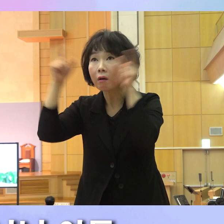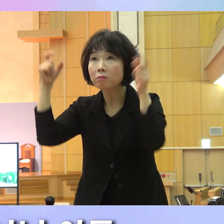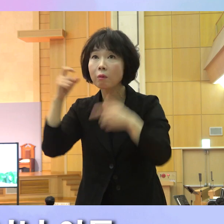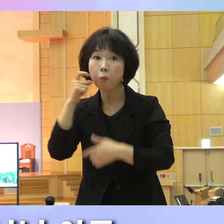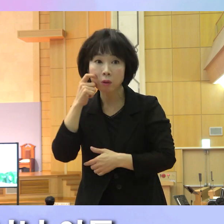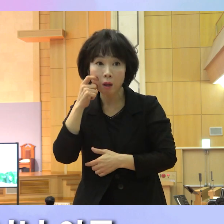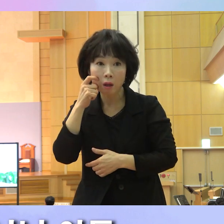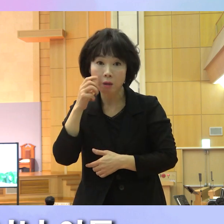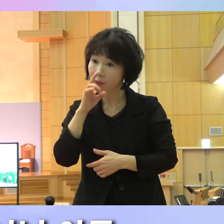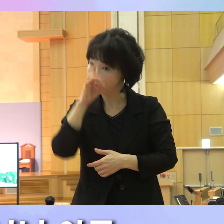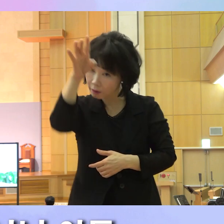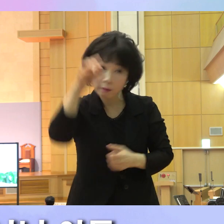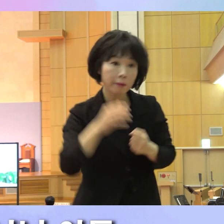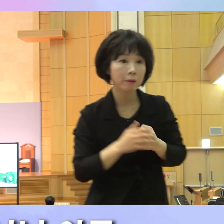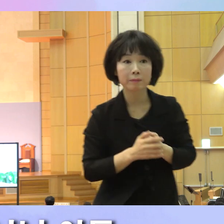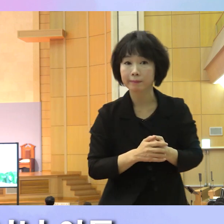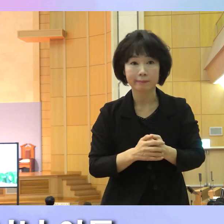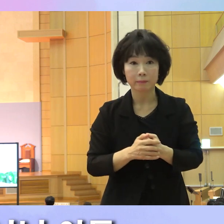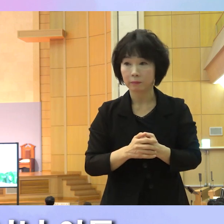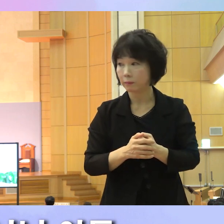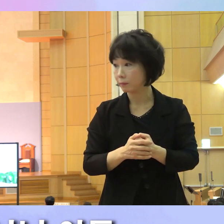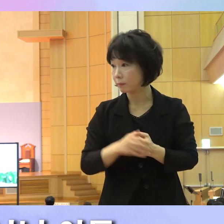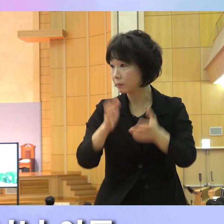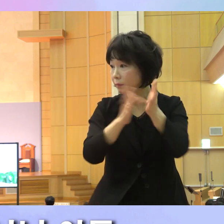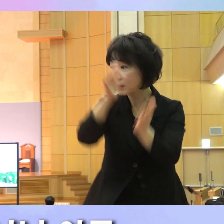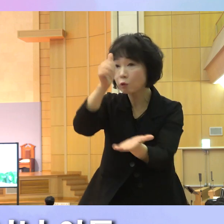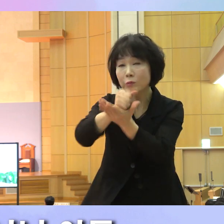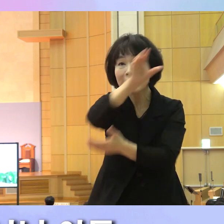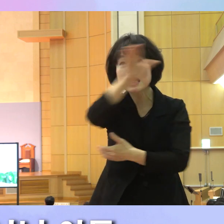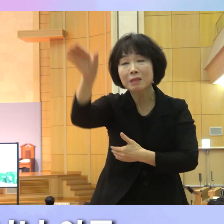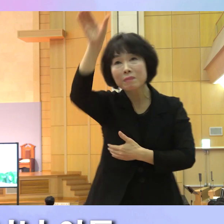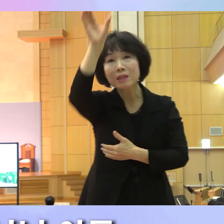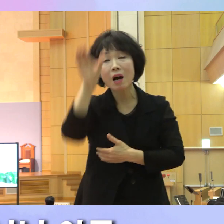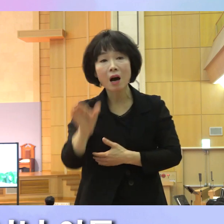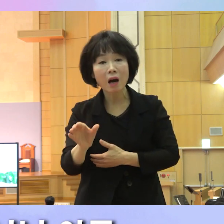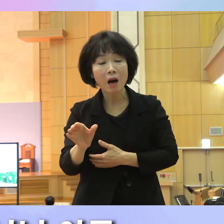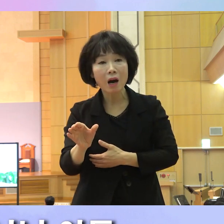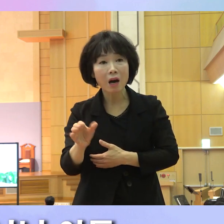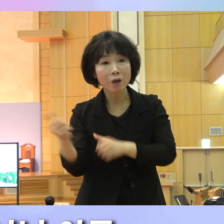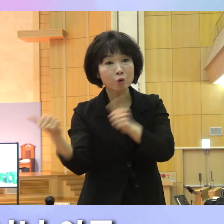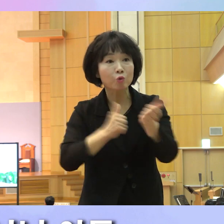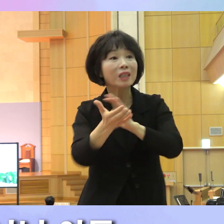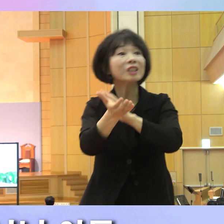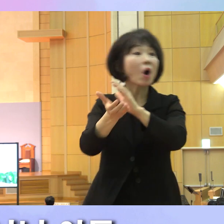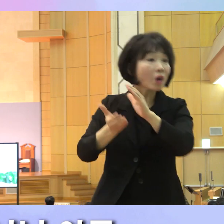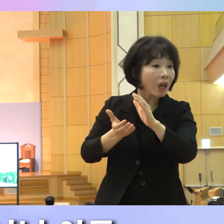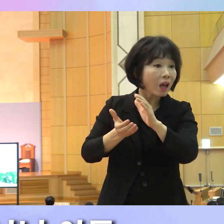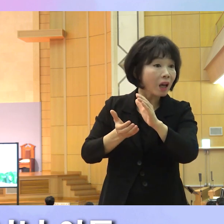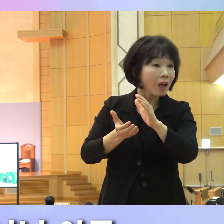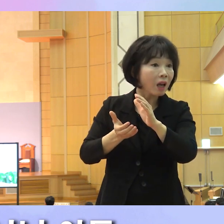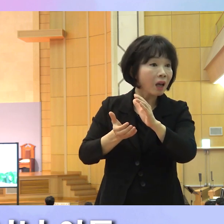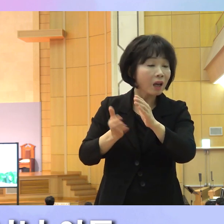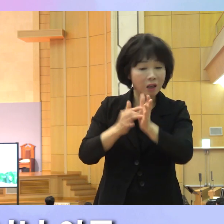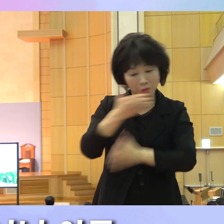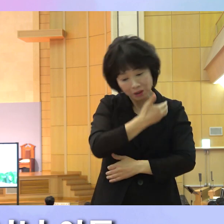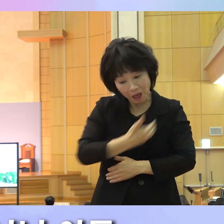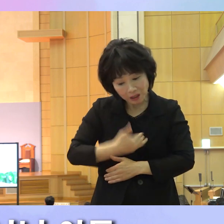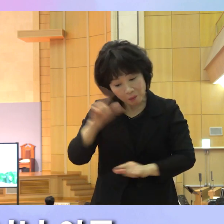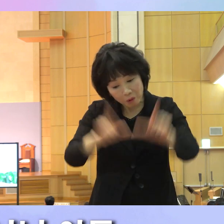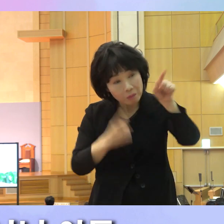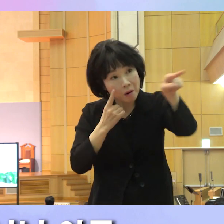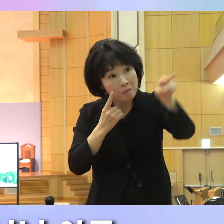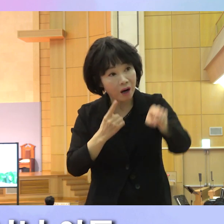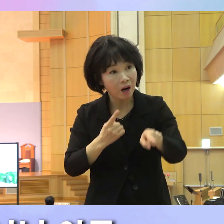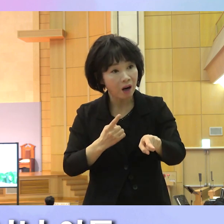주님이 십자가에 죽었다가 살아나기 이전에 제자들이 예수 믿었던 믿음하고 예수님이